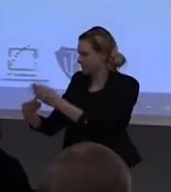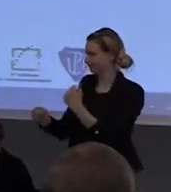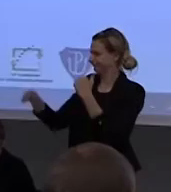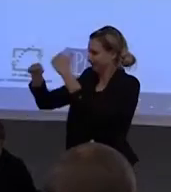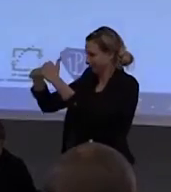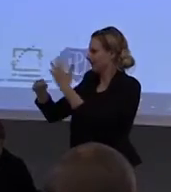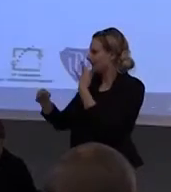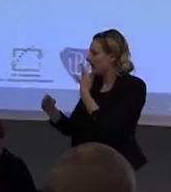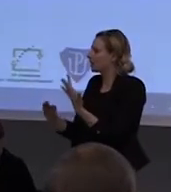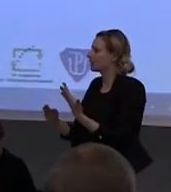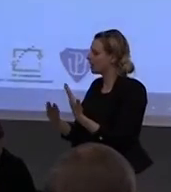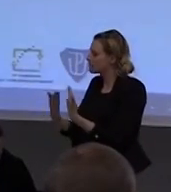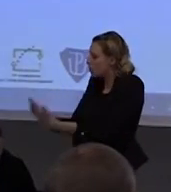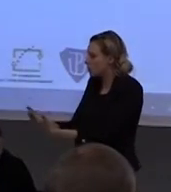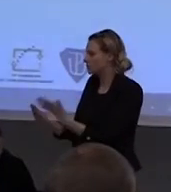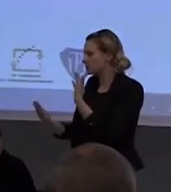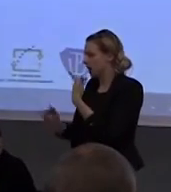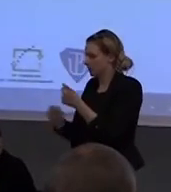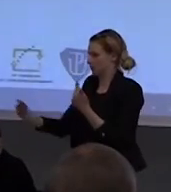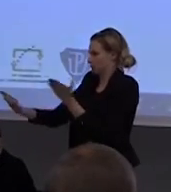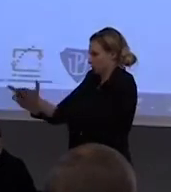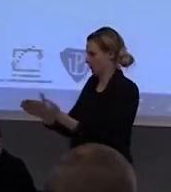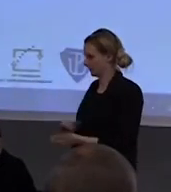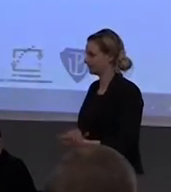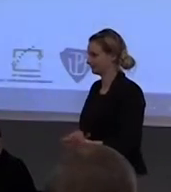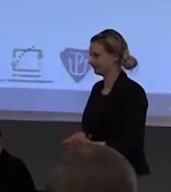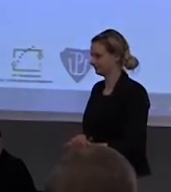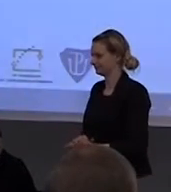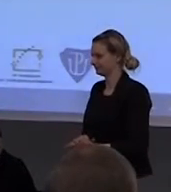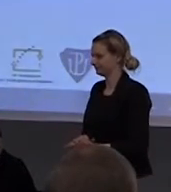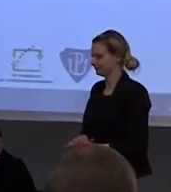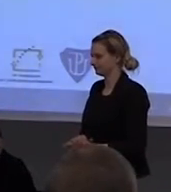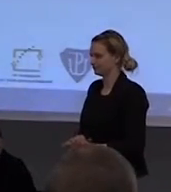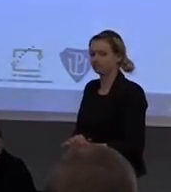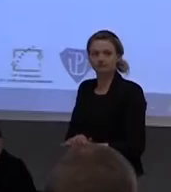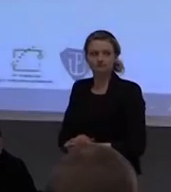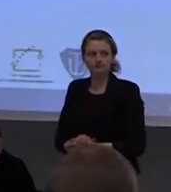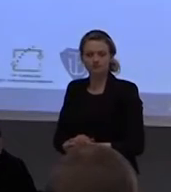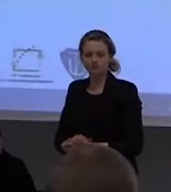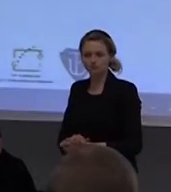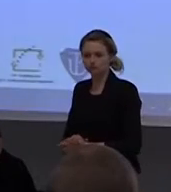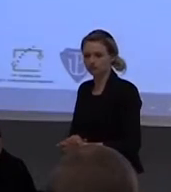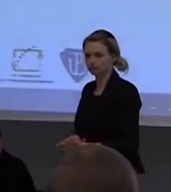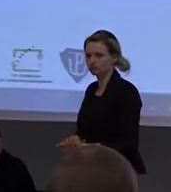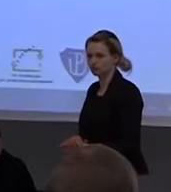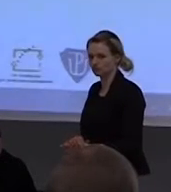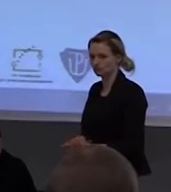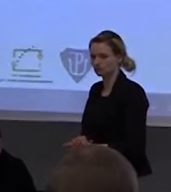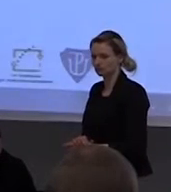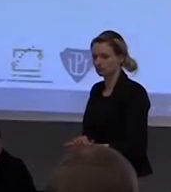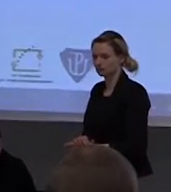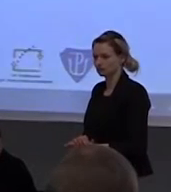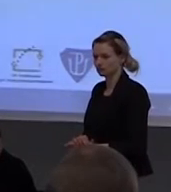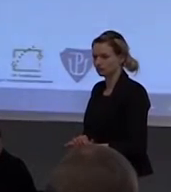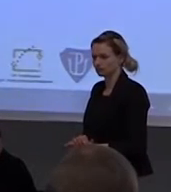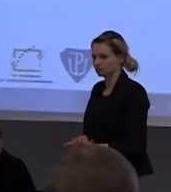For example, somebody who's in a wheelchair can get to places if there are ramps and wide doorways provided,